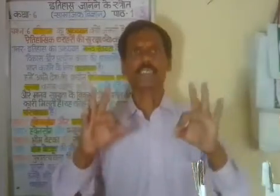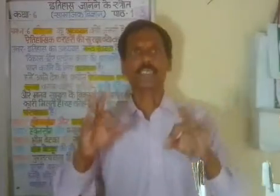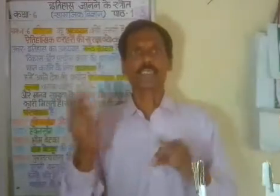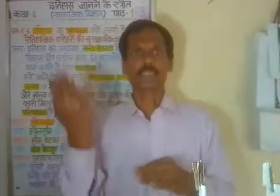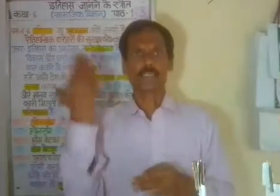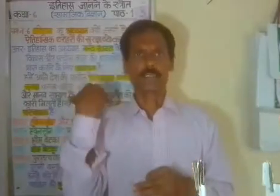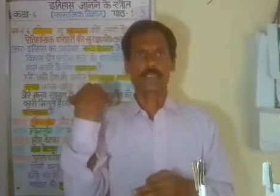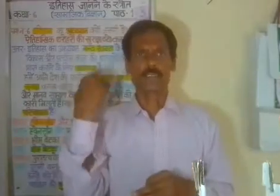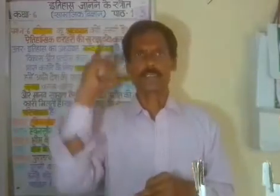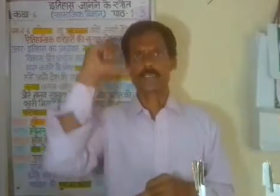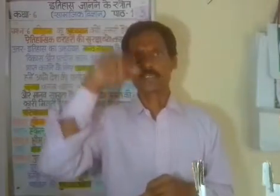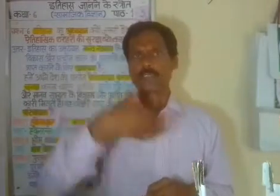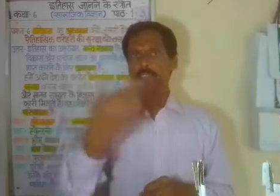ऐतिहासिक